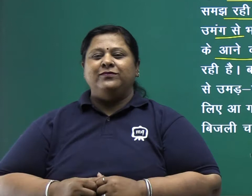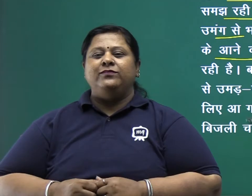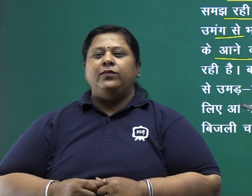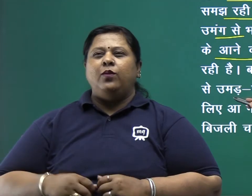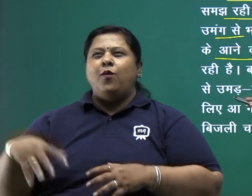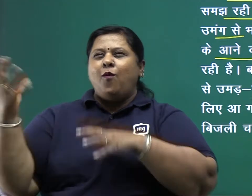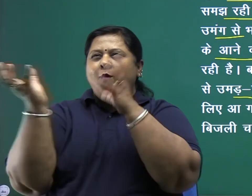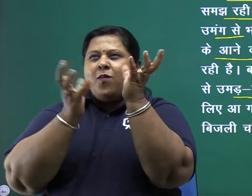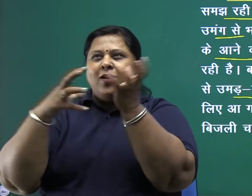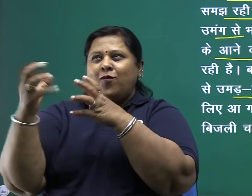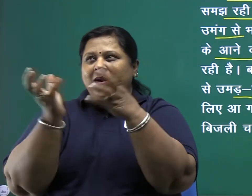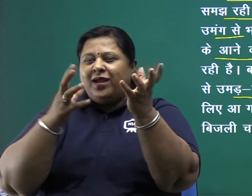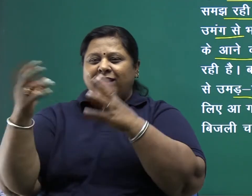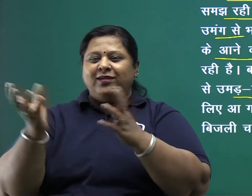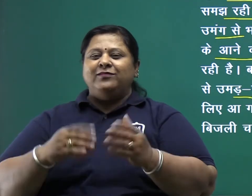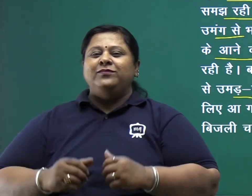उमड़ घुमड़ कर